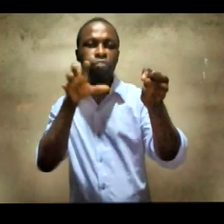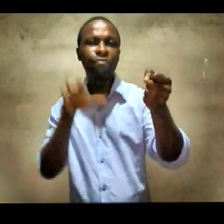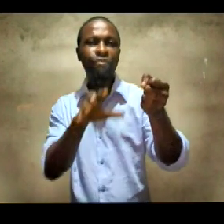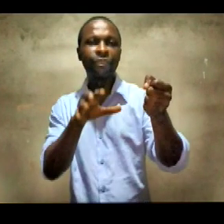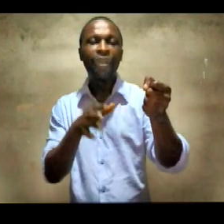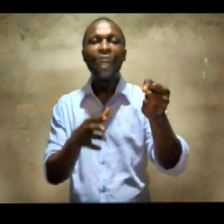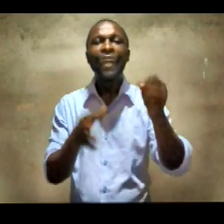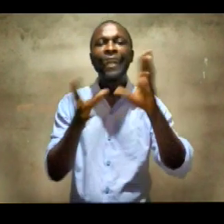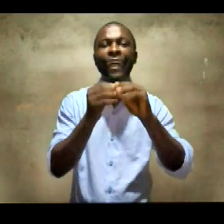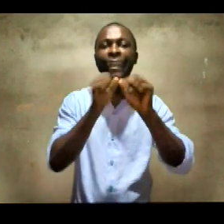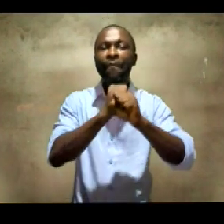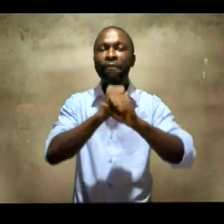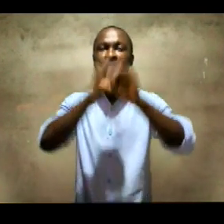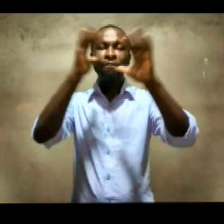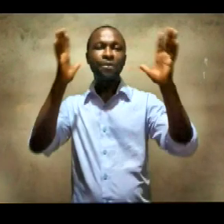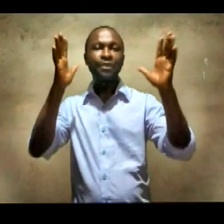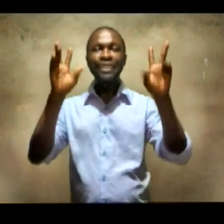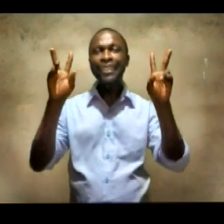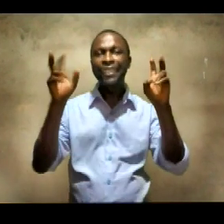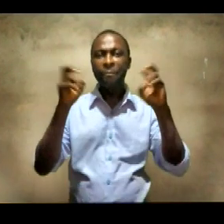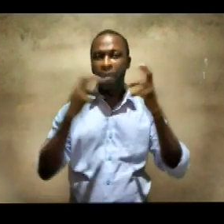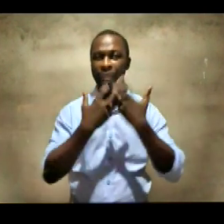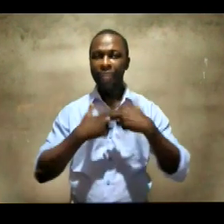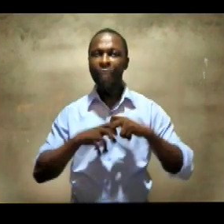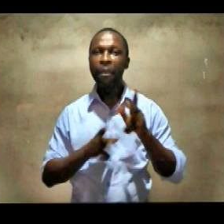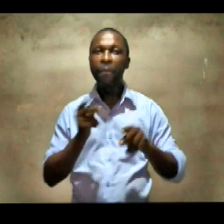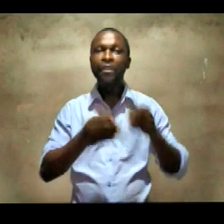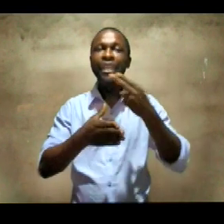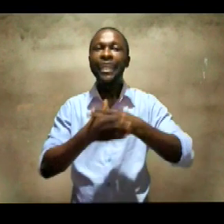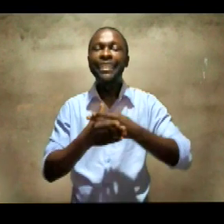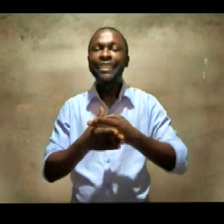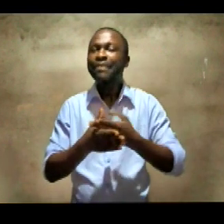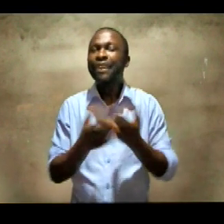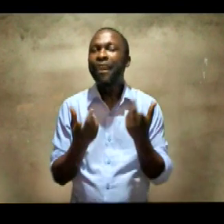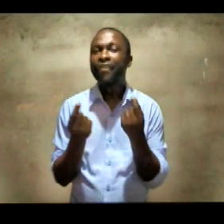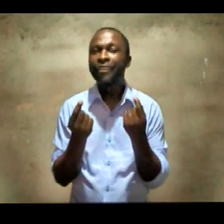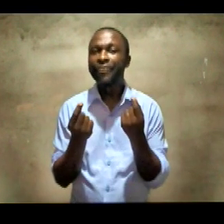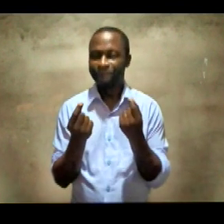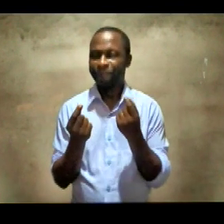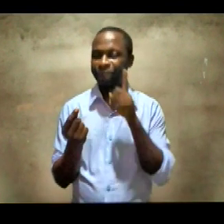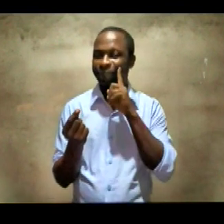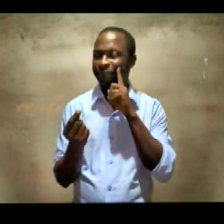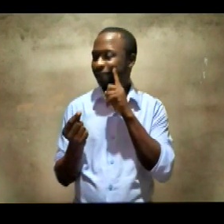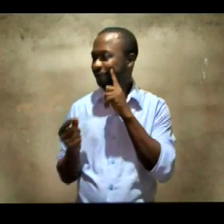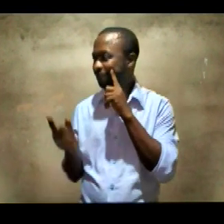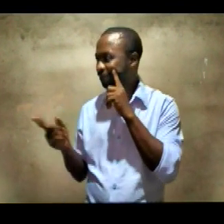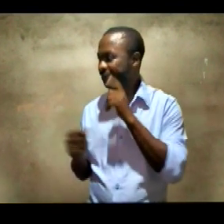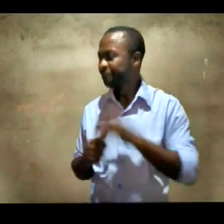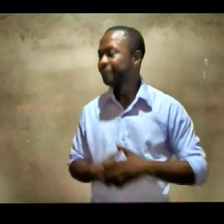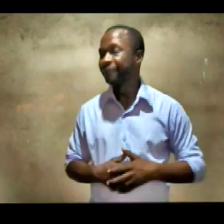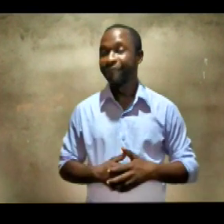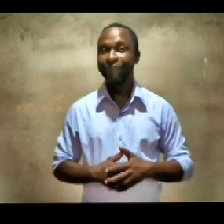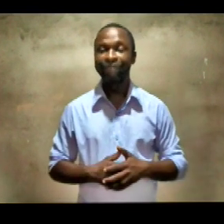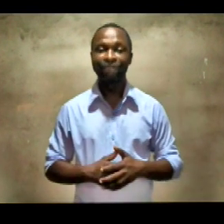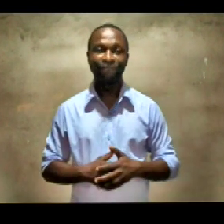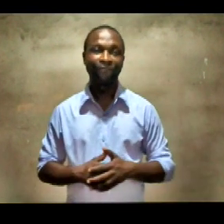annonce un avenir promoteur dans sa thématique. Retrouvons au centre des Toguébé, ici à Yaoundé, notre reporter Sidoine